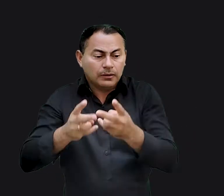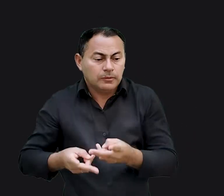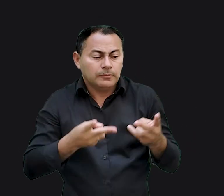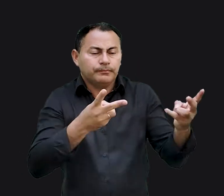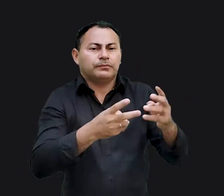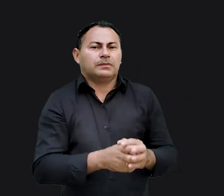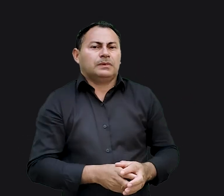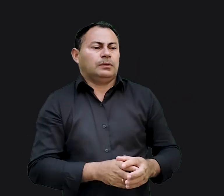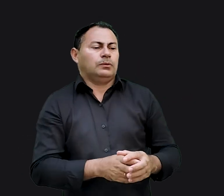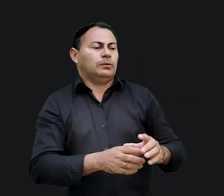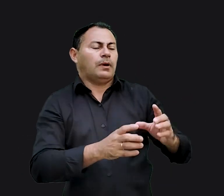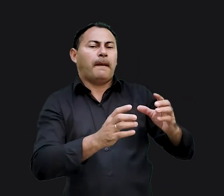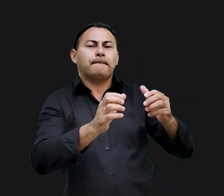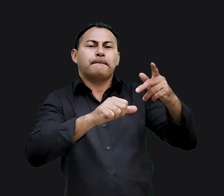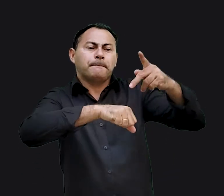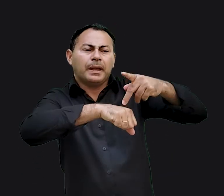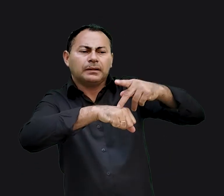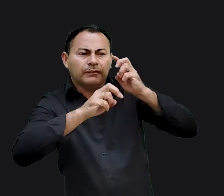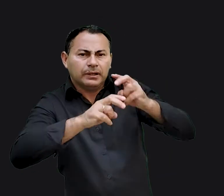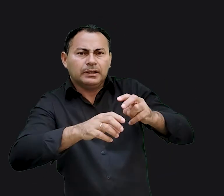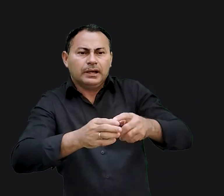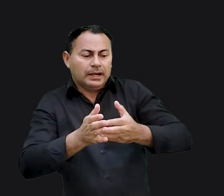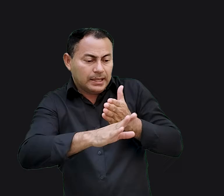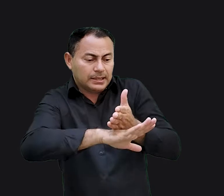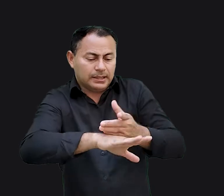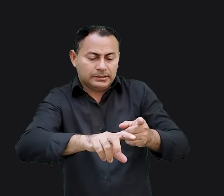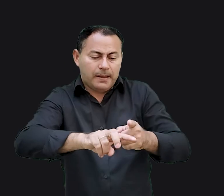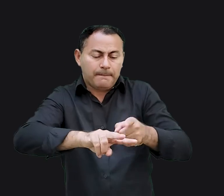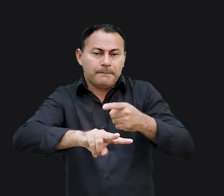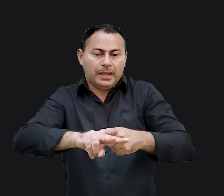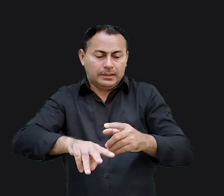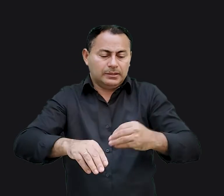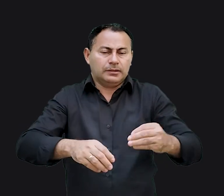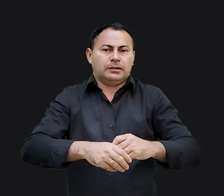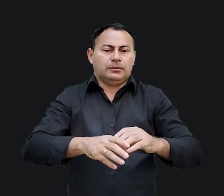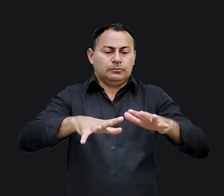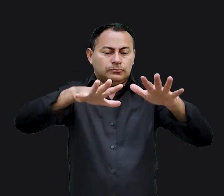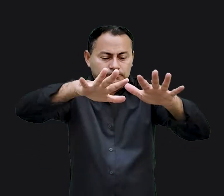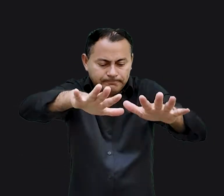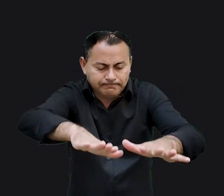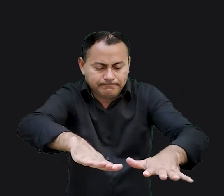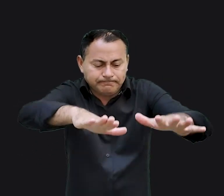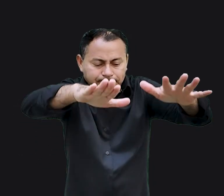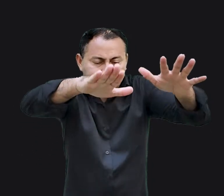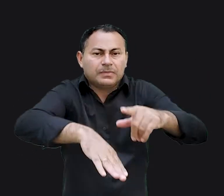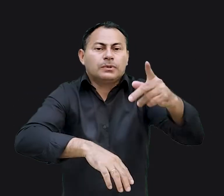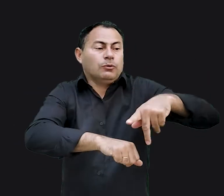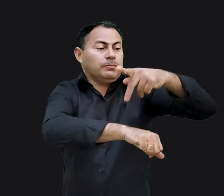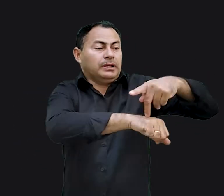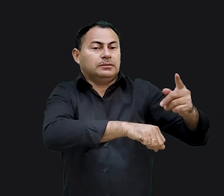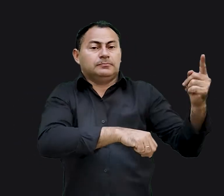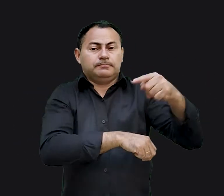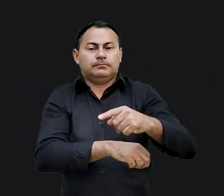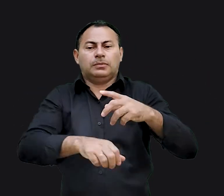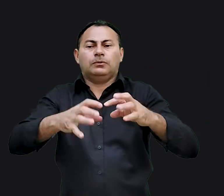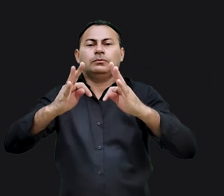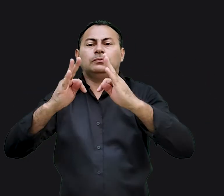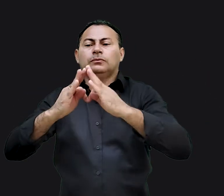você visita o Domo da Pedra, tem que tirar os sapatos porque está em solo muçulmano. Você é estrangeiro em um